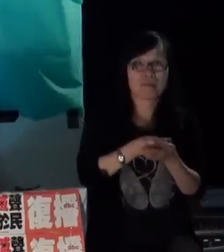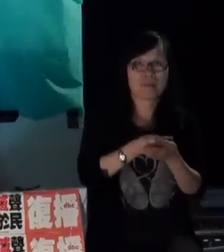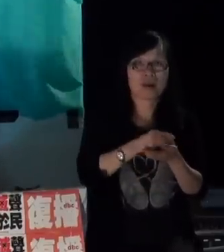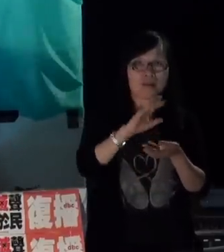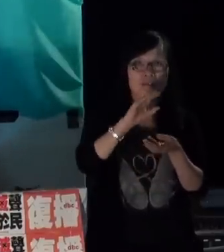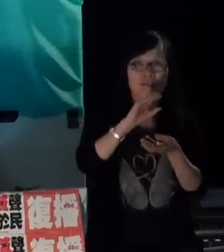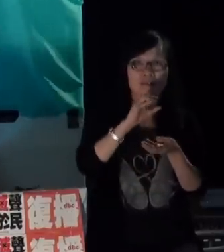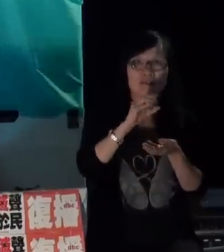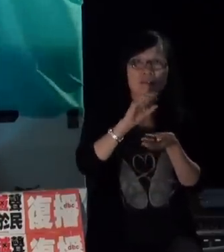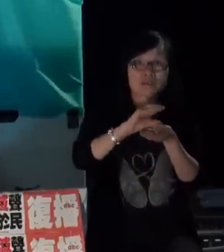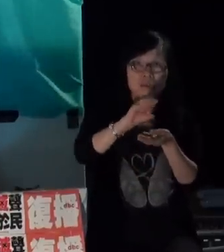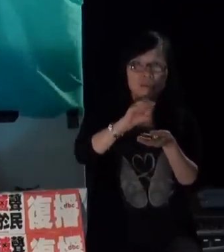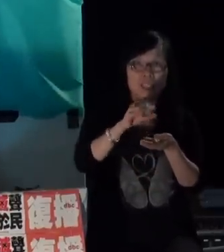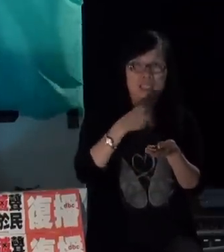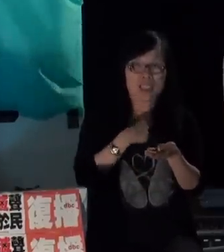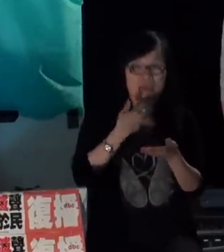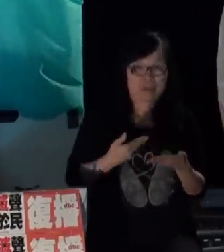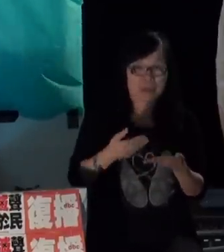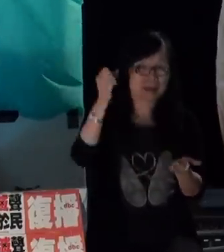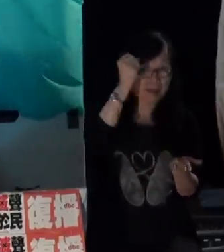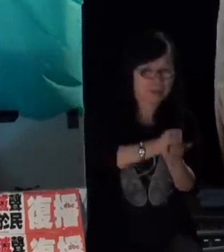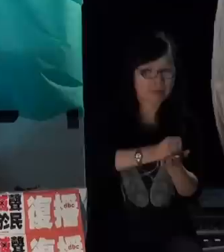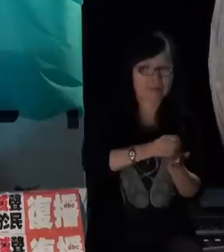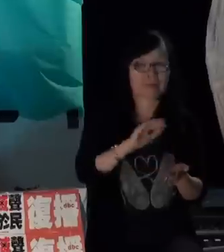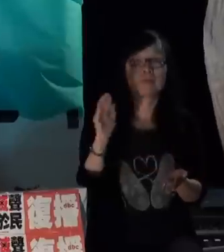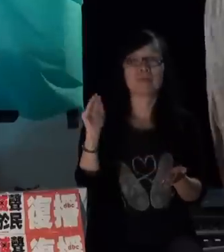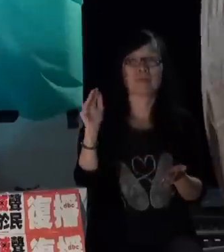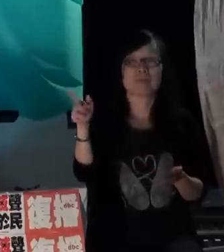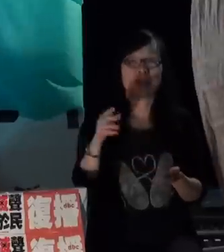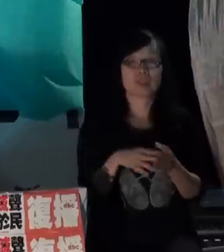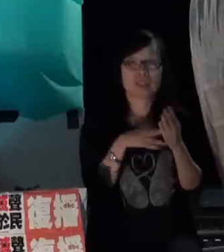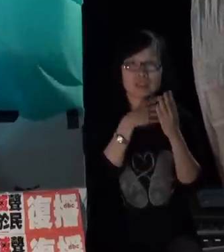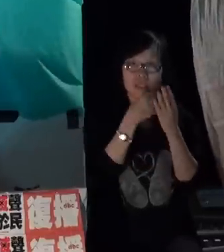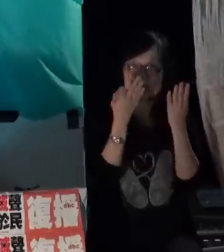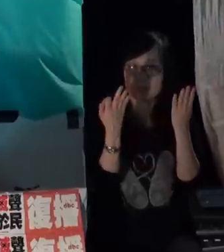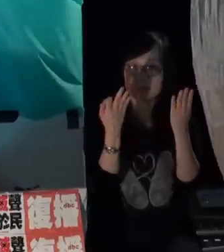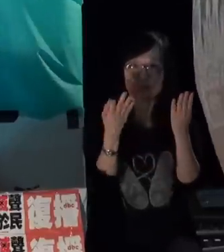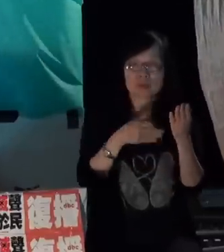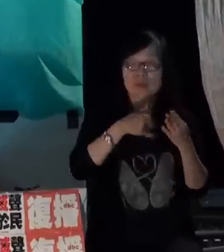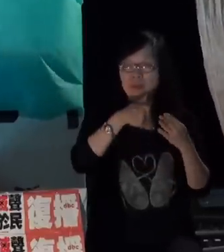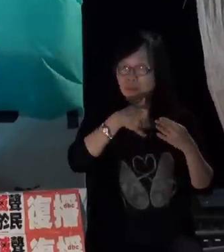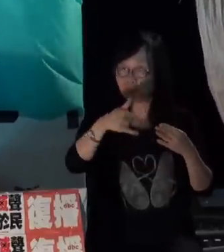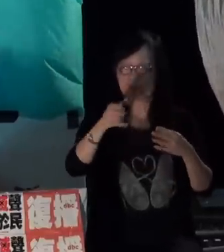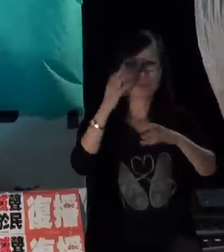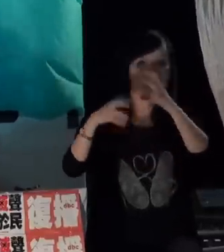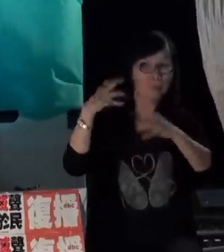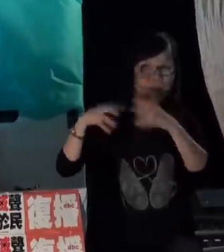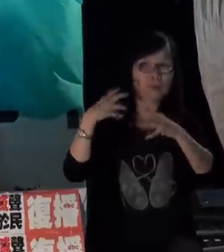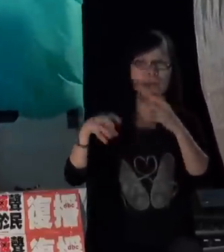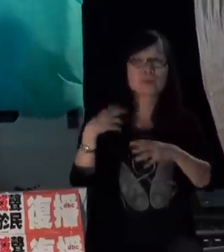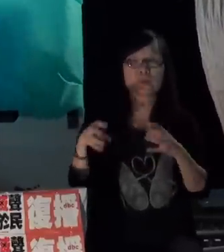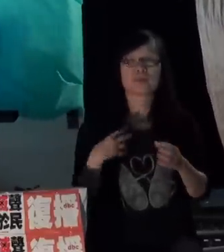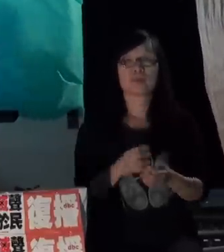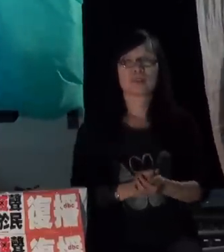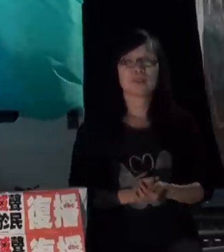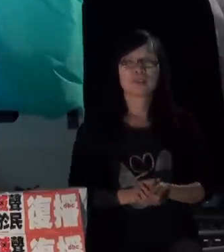雷曼債券啦，咁啊吸引嘅啫。而家有43個人就帶住個圖章去開會嘅，係嘛？ 真係